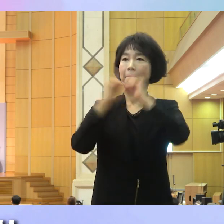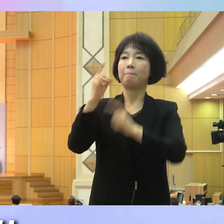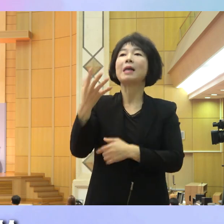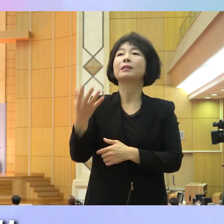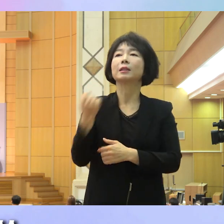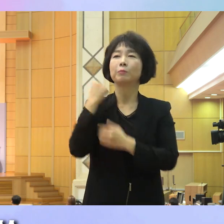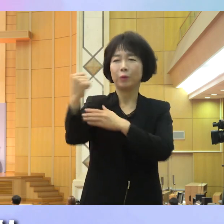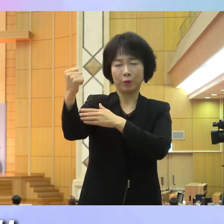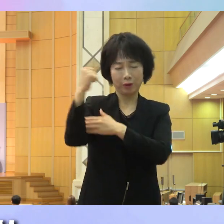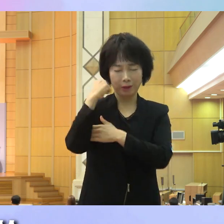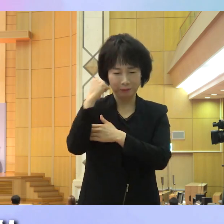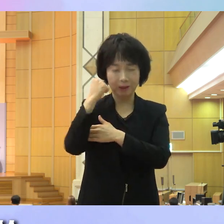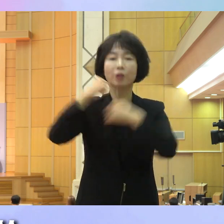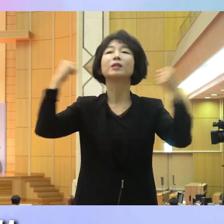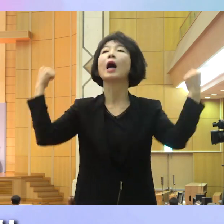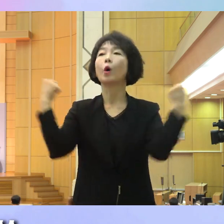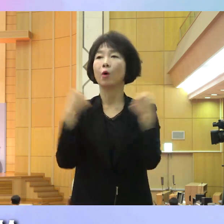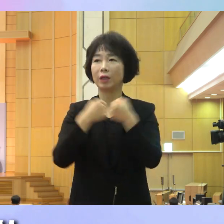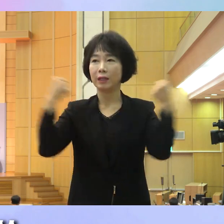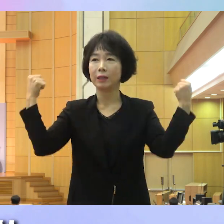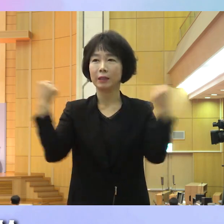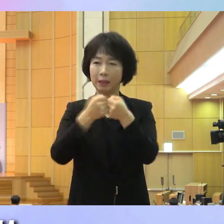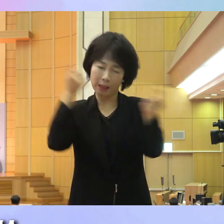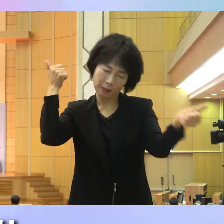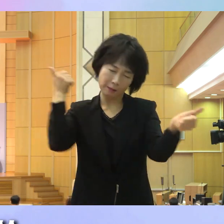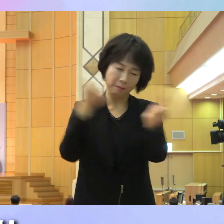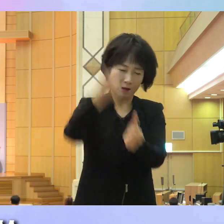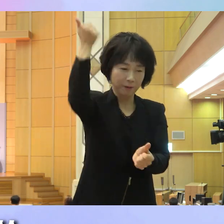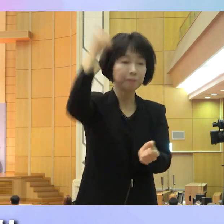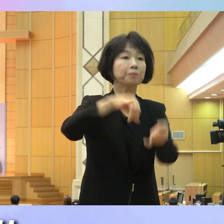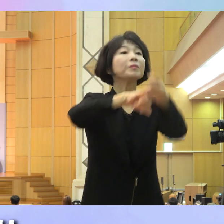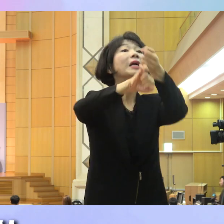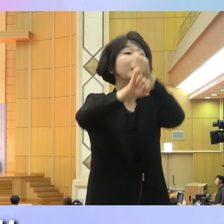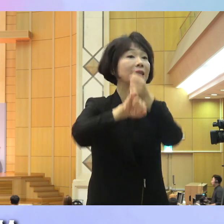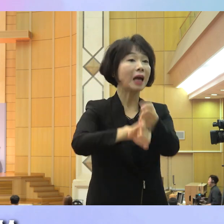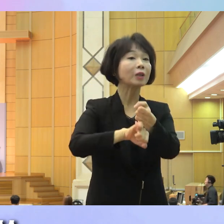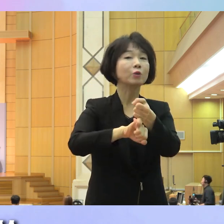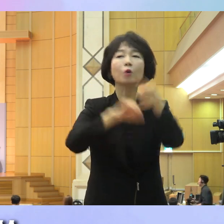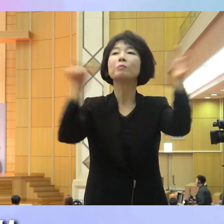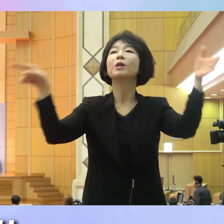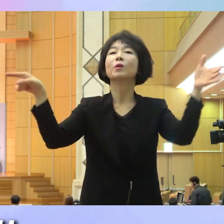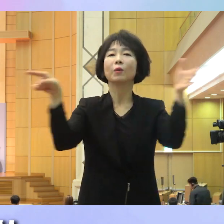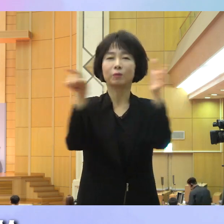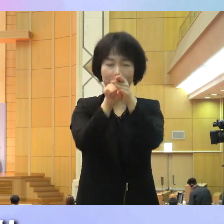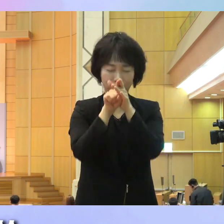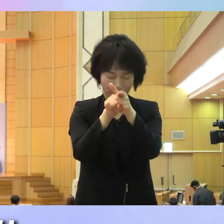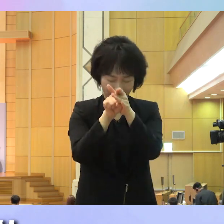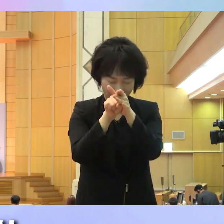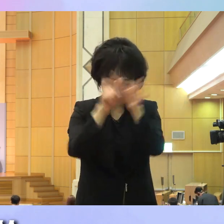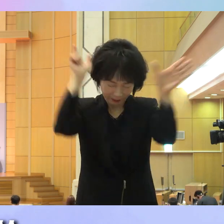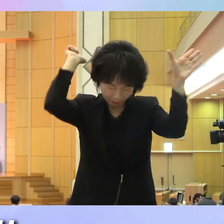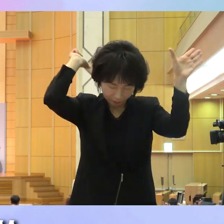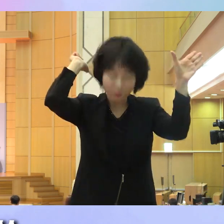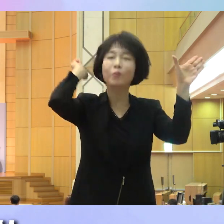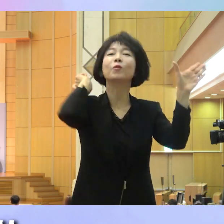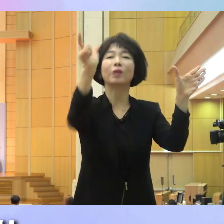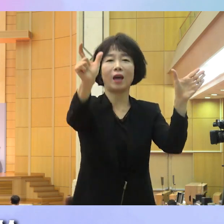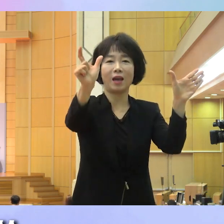때에 말씀으로 힘써 싸워 이기며 약속 믿고 굳게